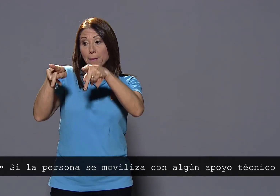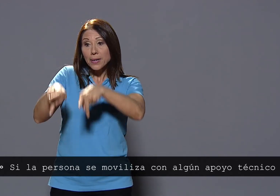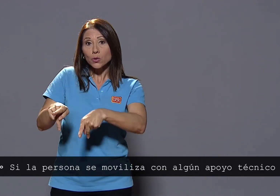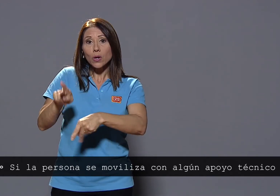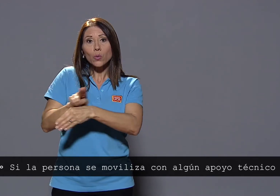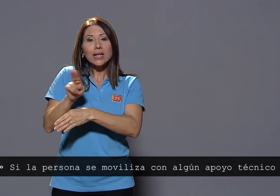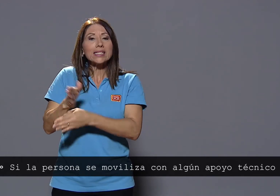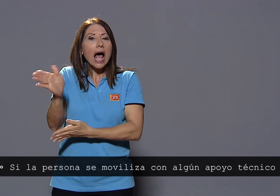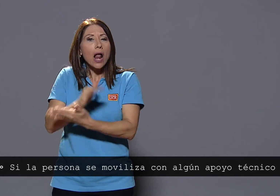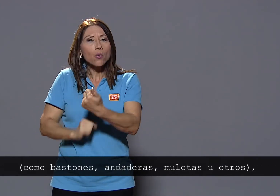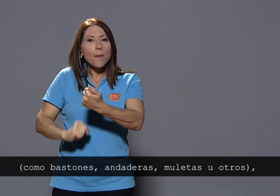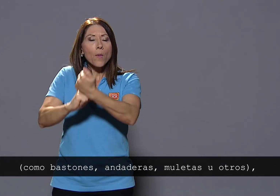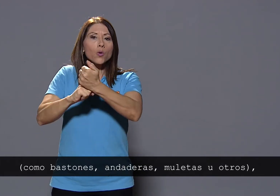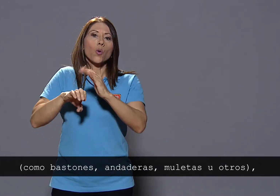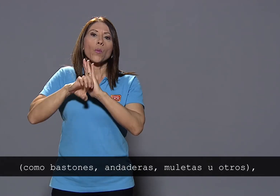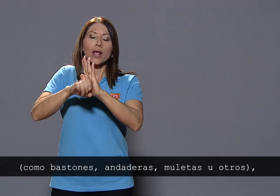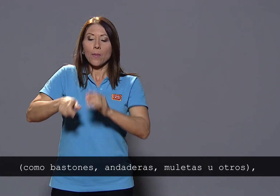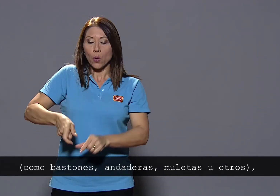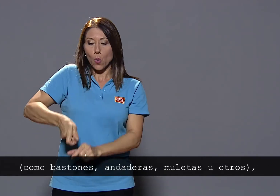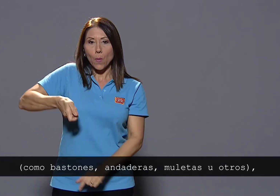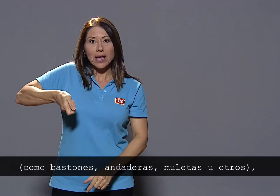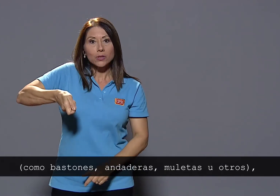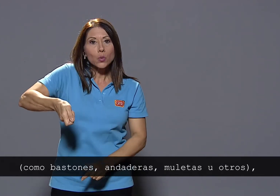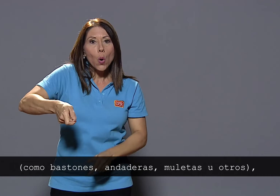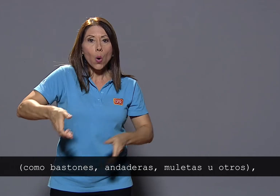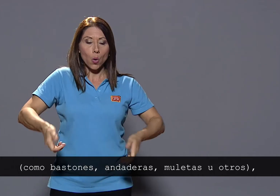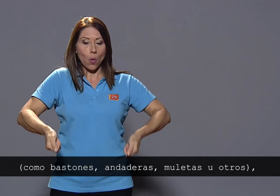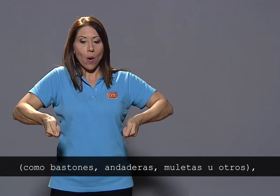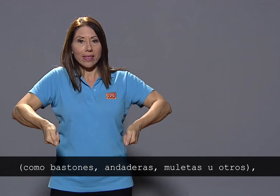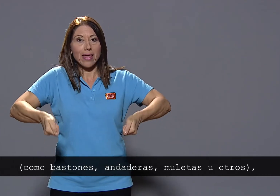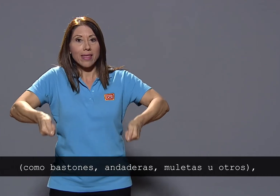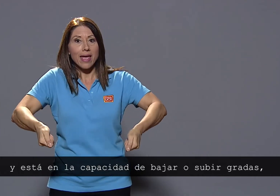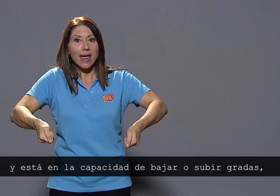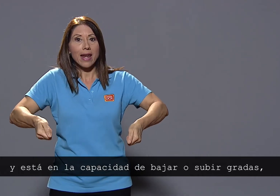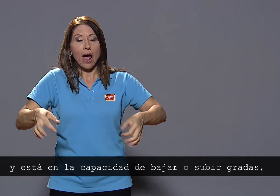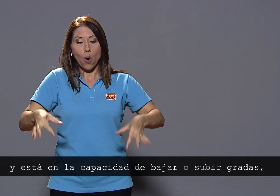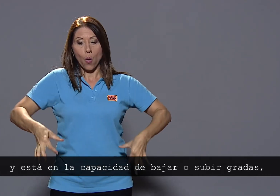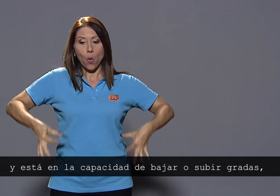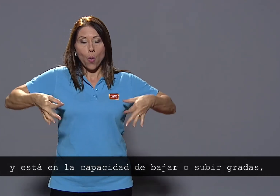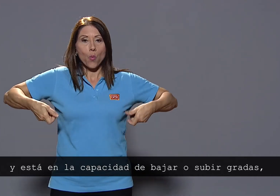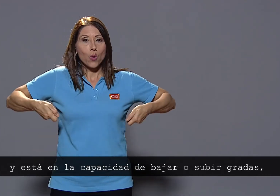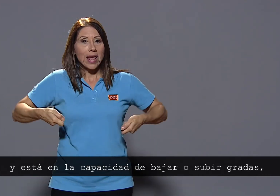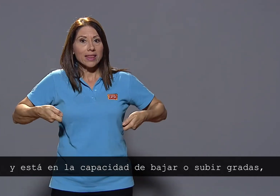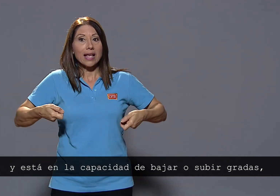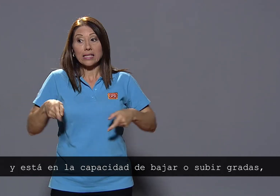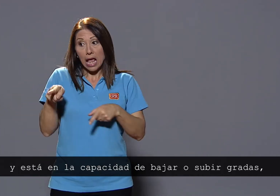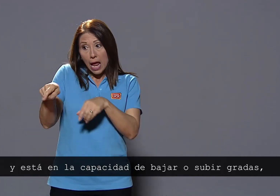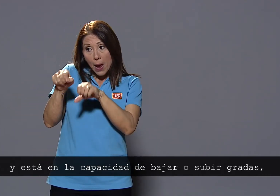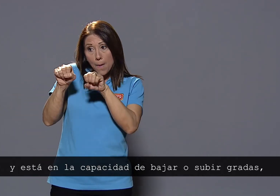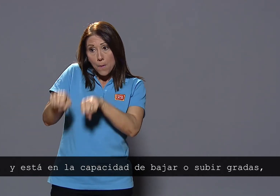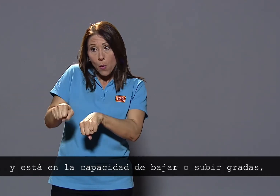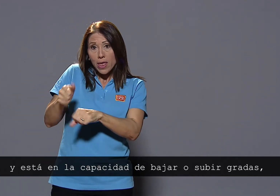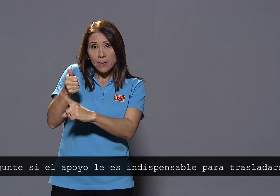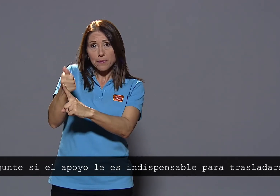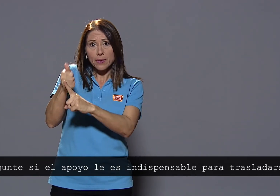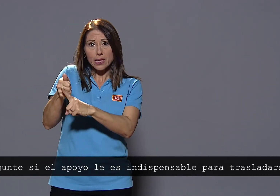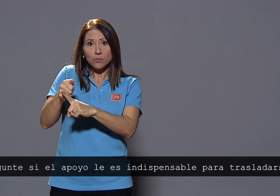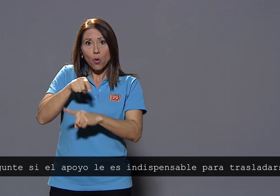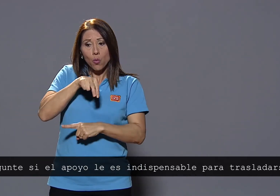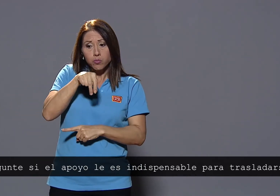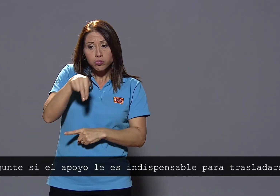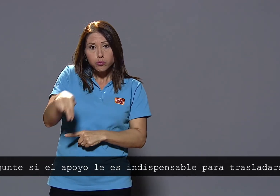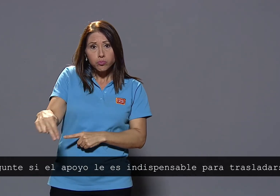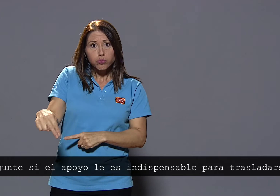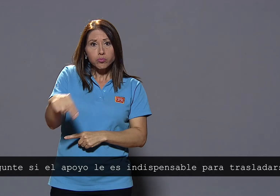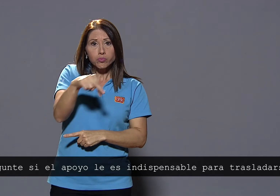con algún apoyo técnico, como bastones, andaderas, muletas u otros, y está en la capacidad de bajar o subir gradas, pregunte